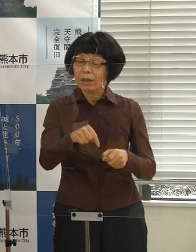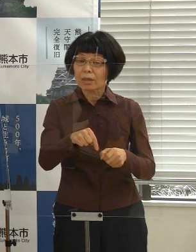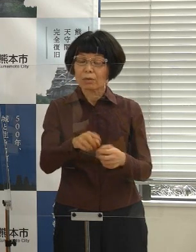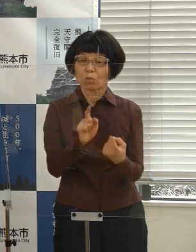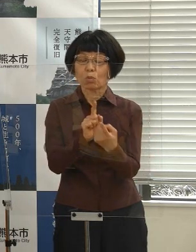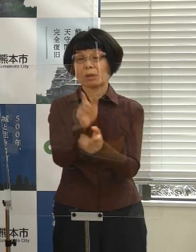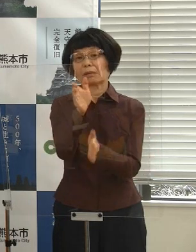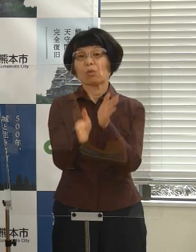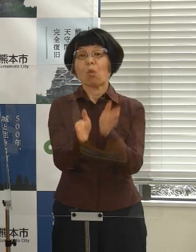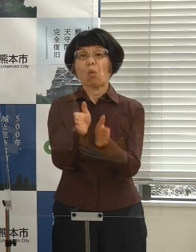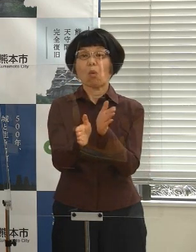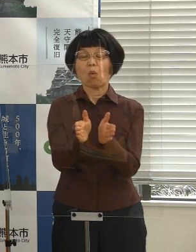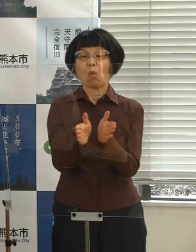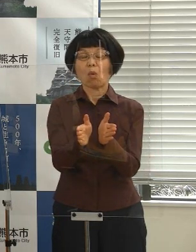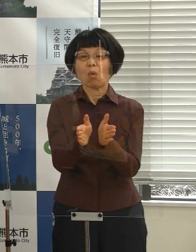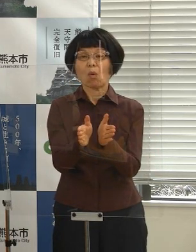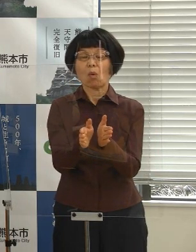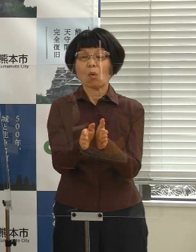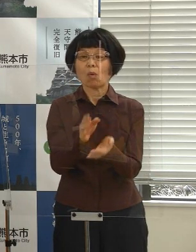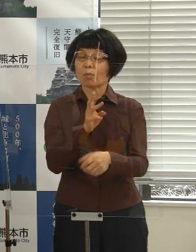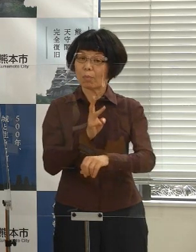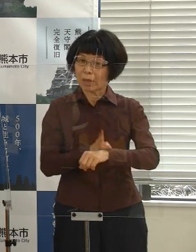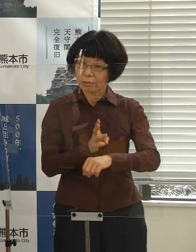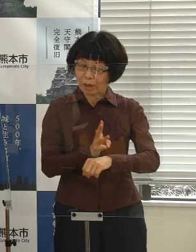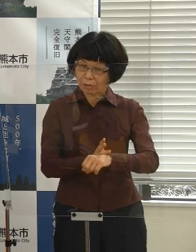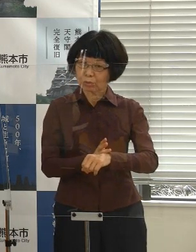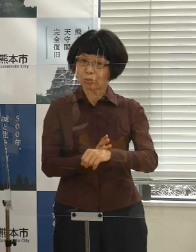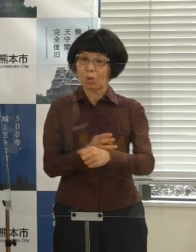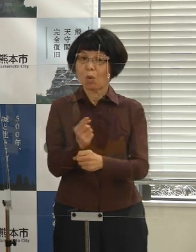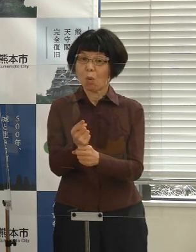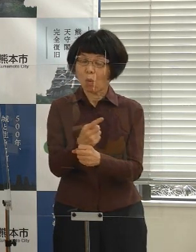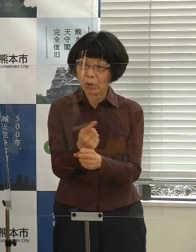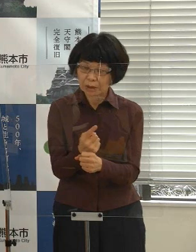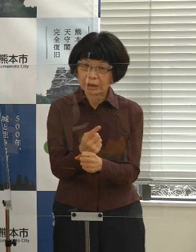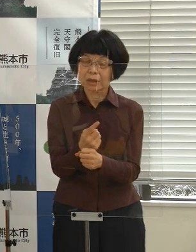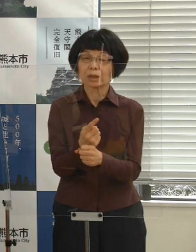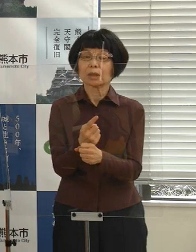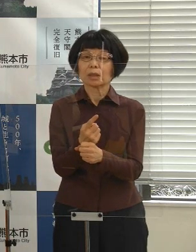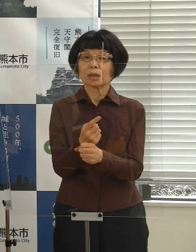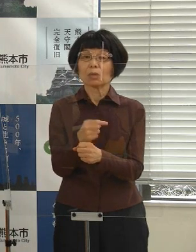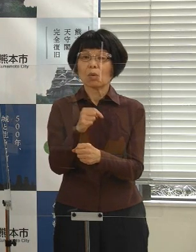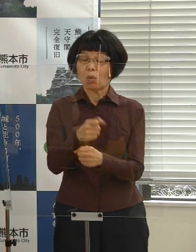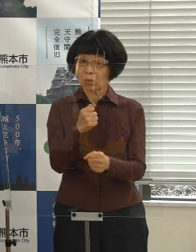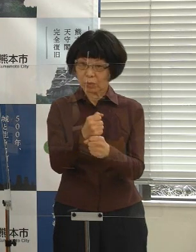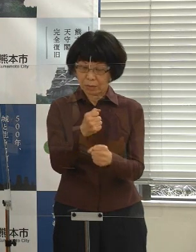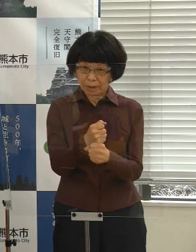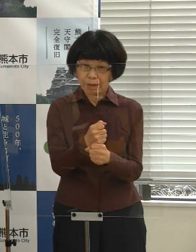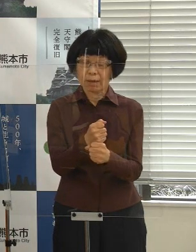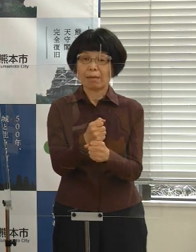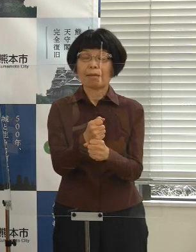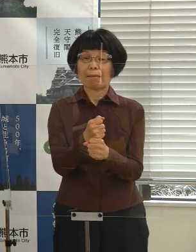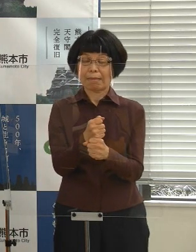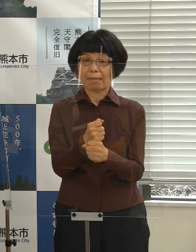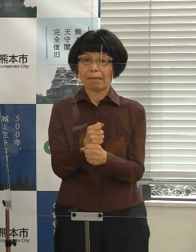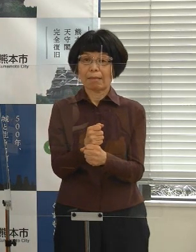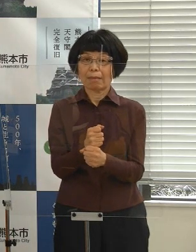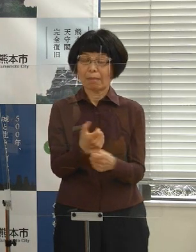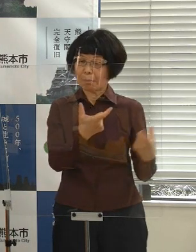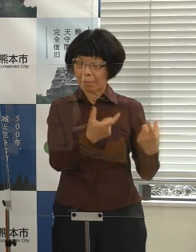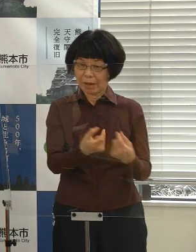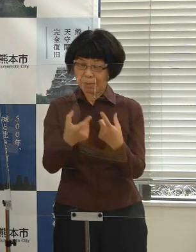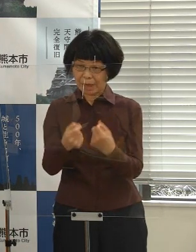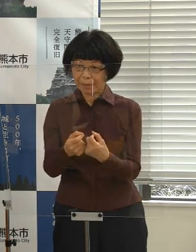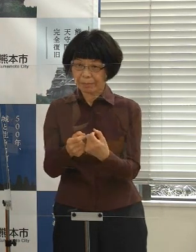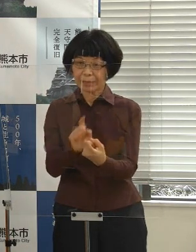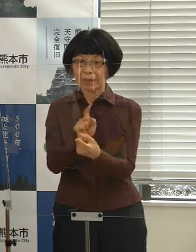のマニュアル方針をですね、作成をしてですね、対処できるようにするようにです